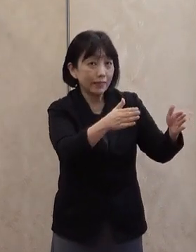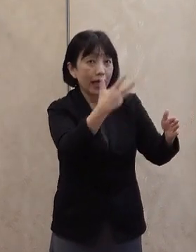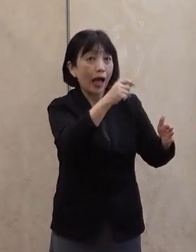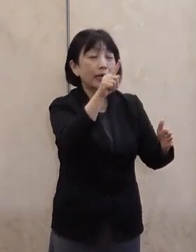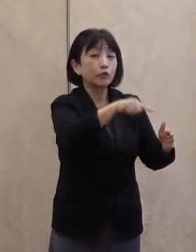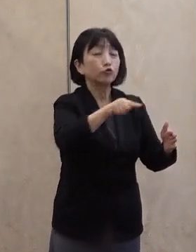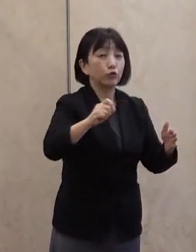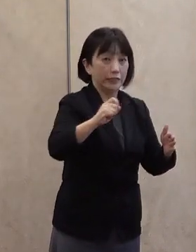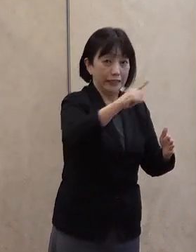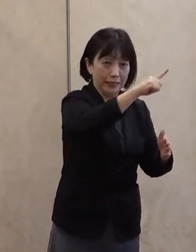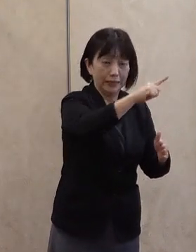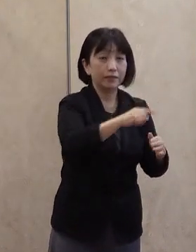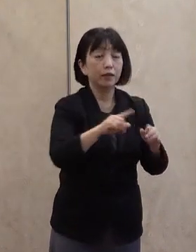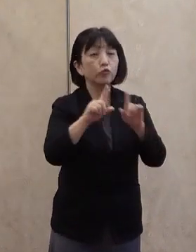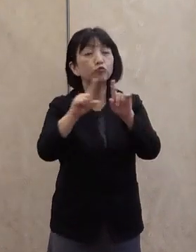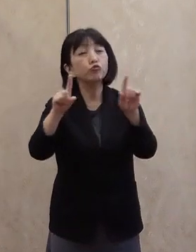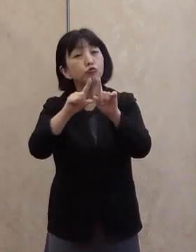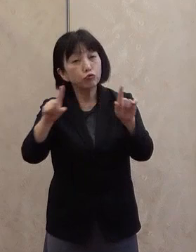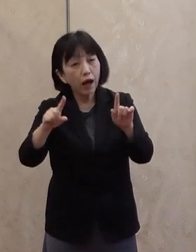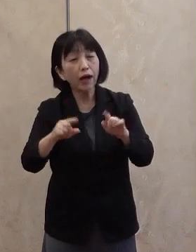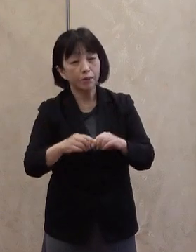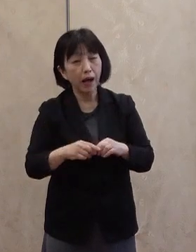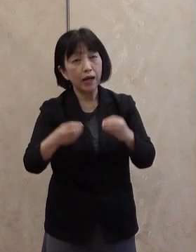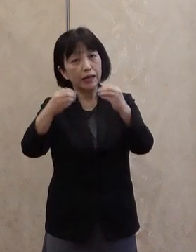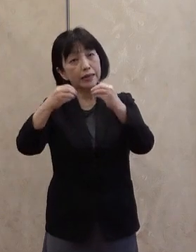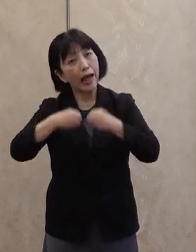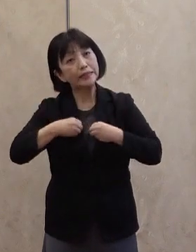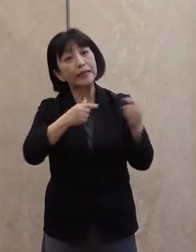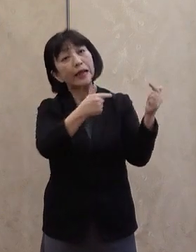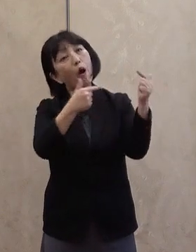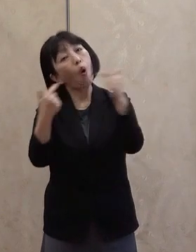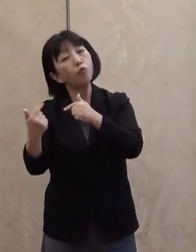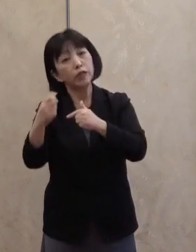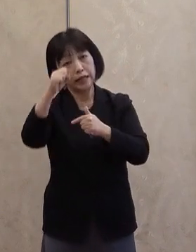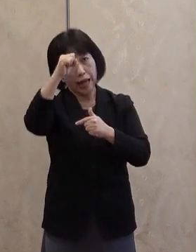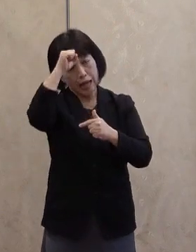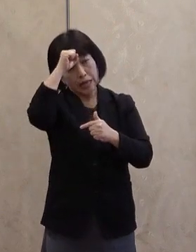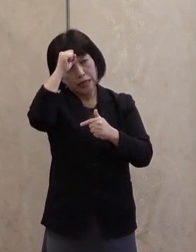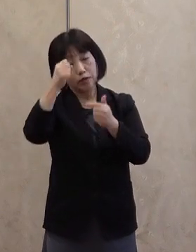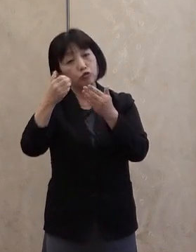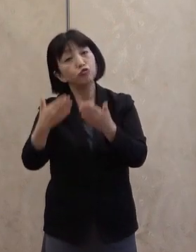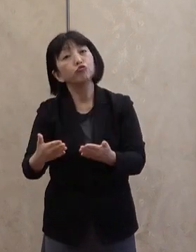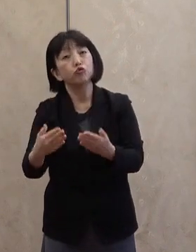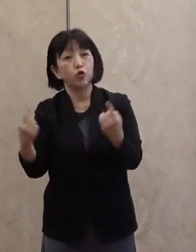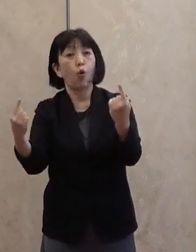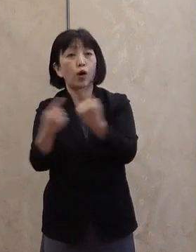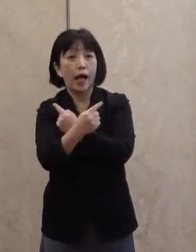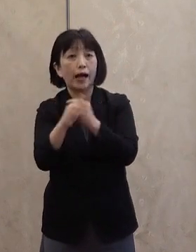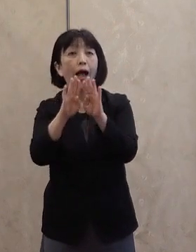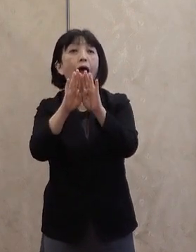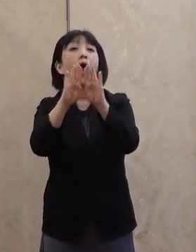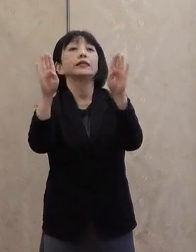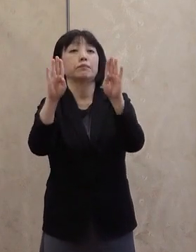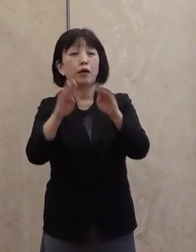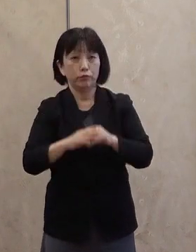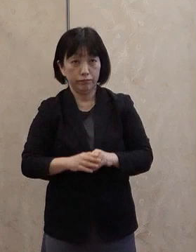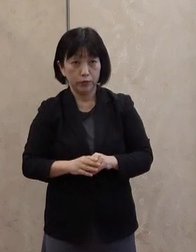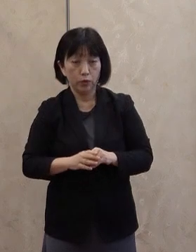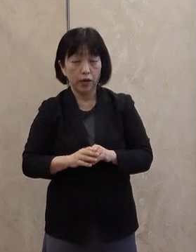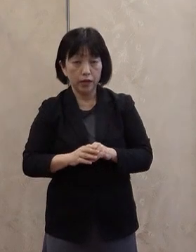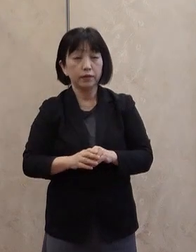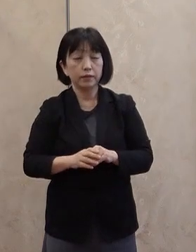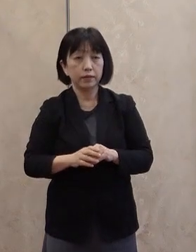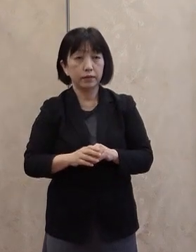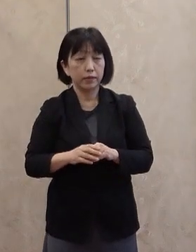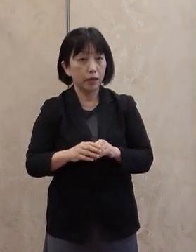って少し遅れて重症化が始まるというのが傾向でしたが、今回のこの、まあ、これは変異株が関与していると思い